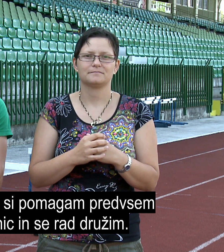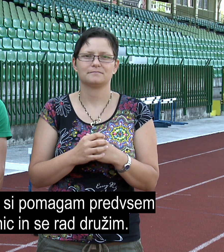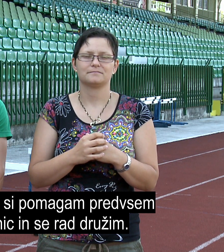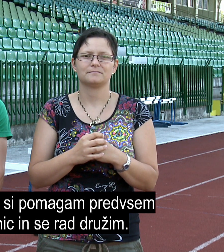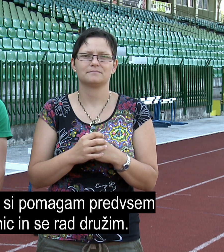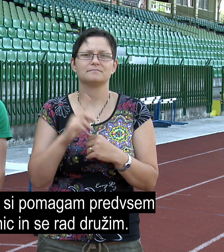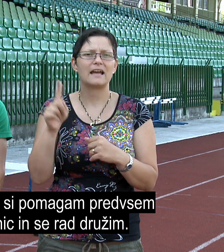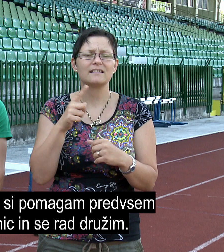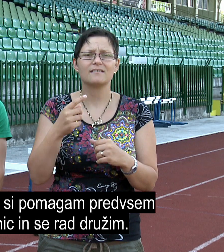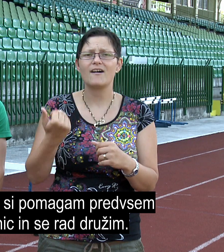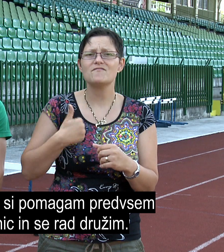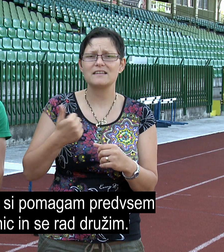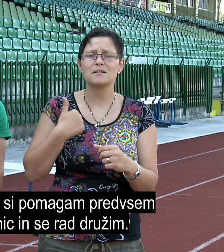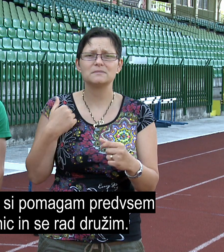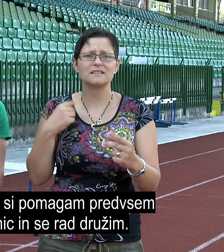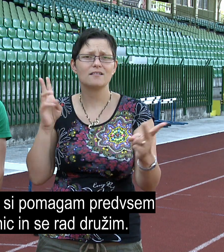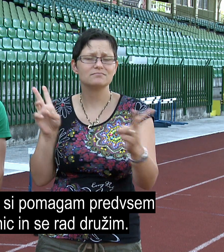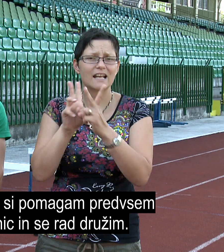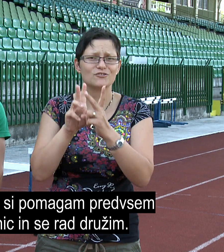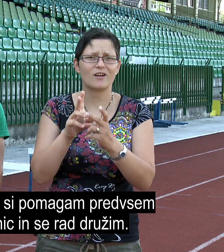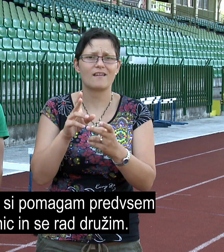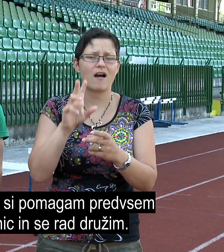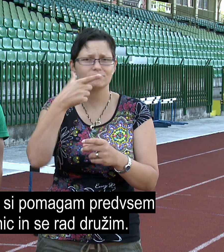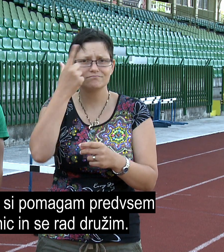in veselim se srečanja ljudi.